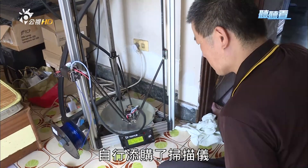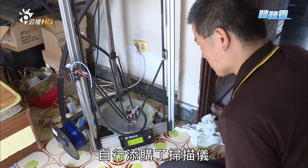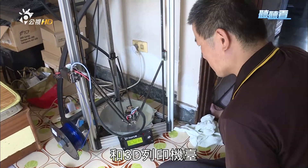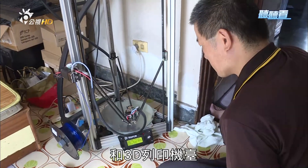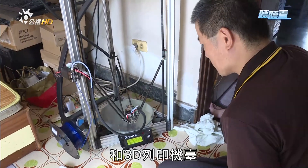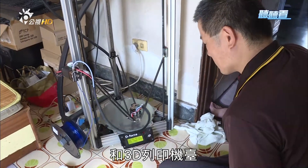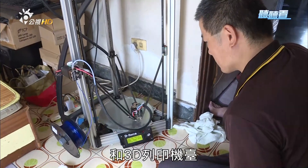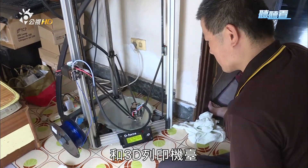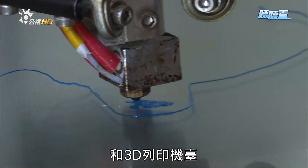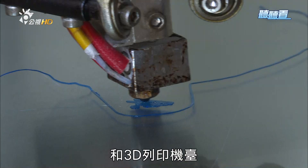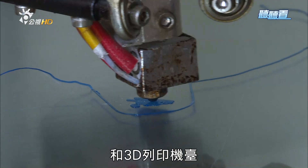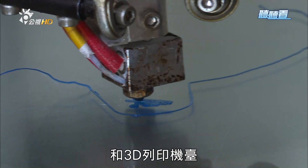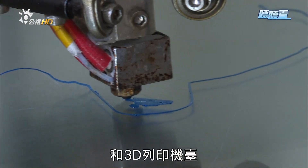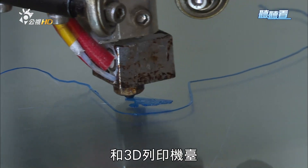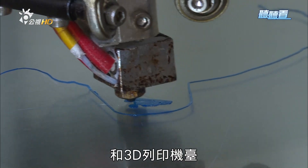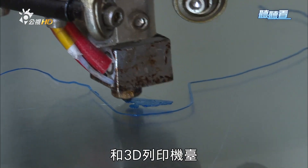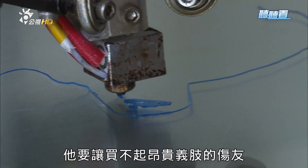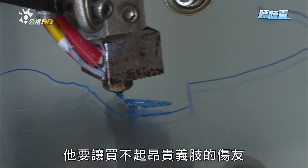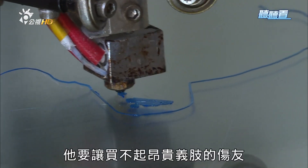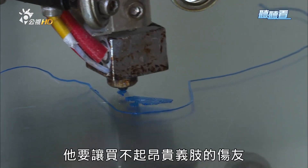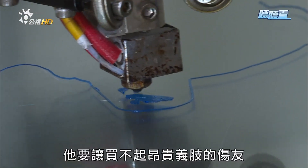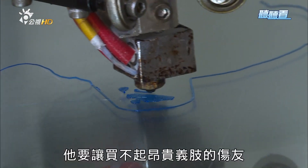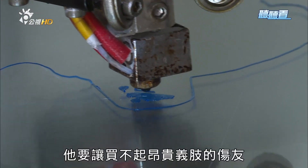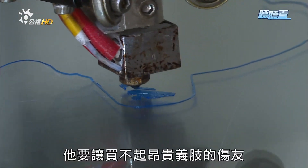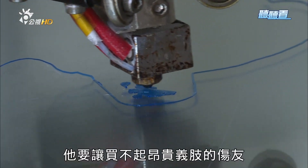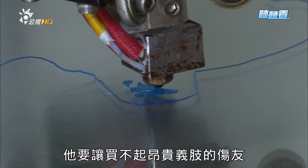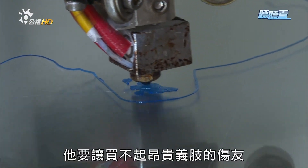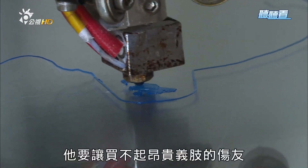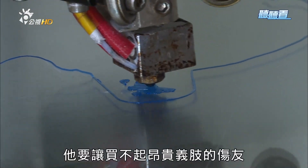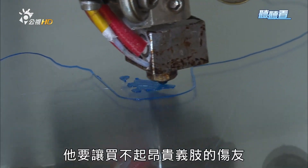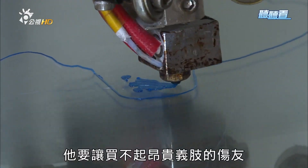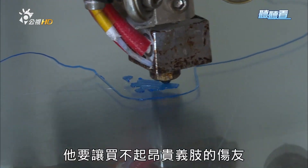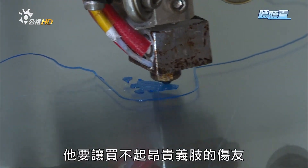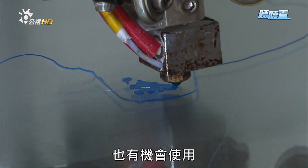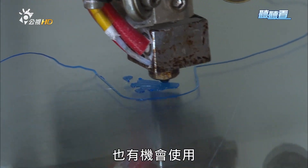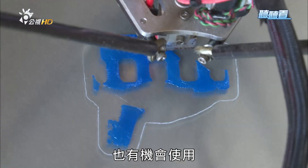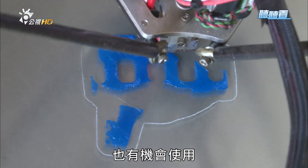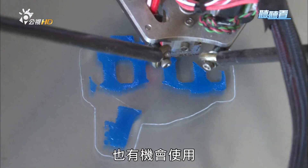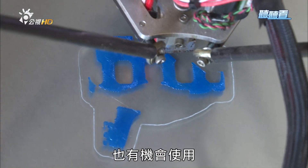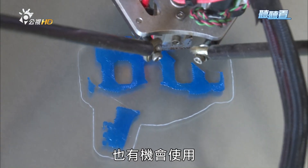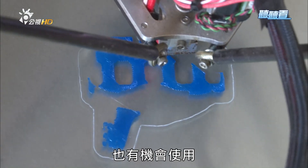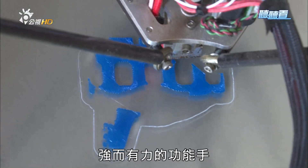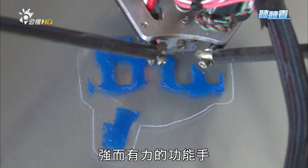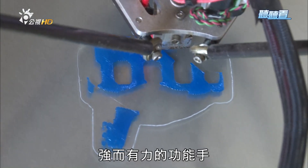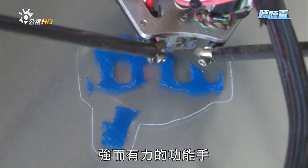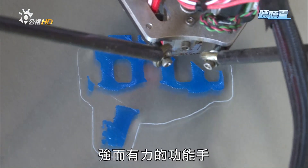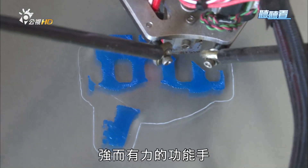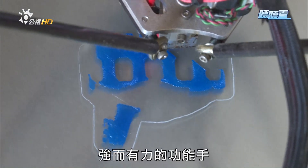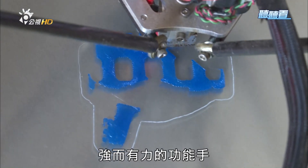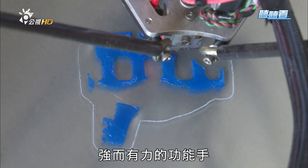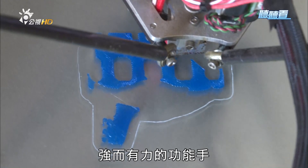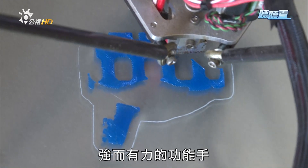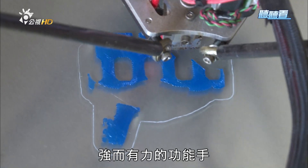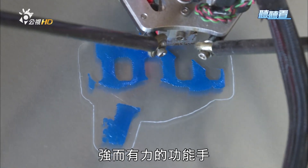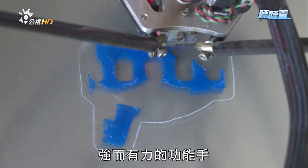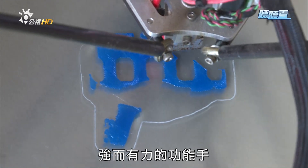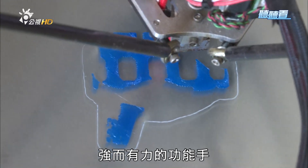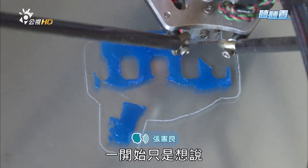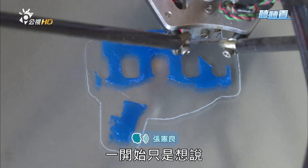和 3D 列印机台。他要让买不起昂贵义肢的商友也有机会使用强而有力的功能手。 一开始